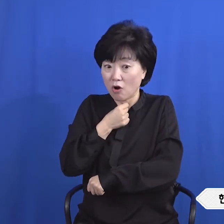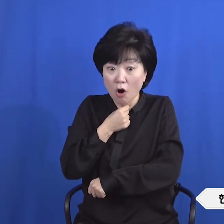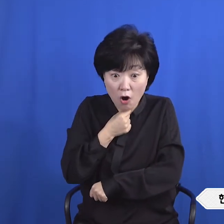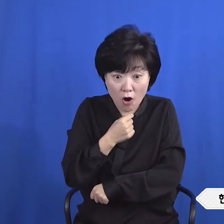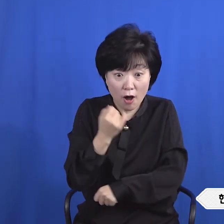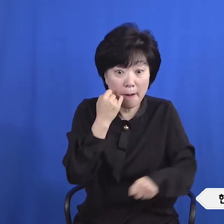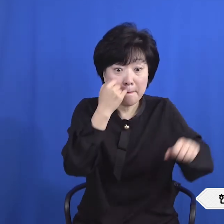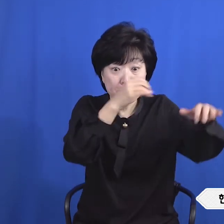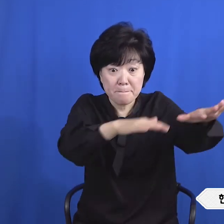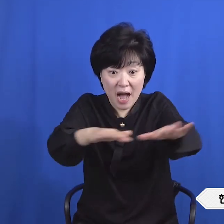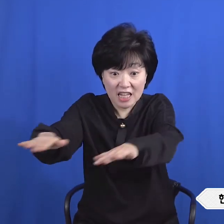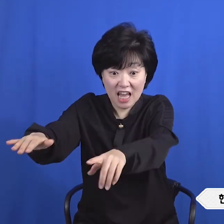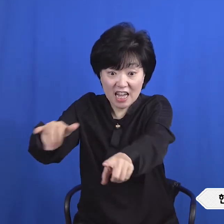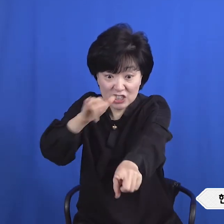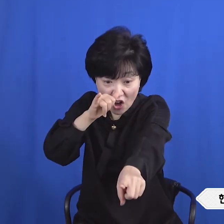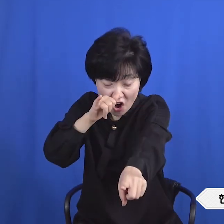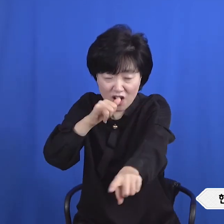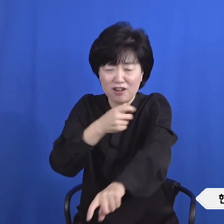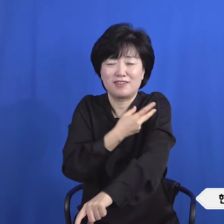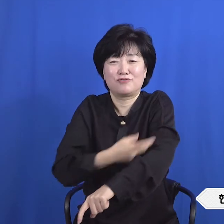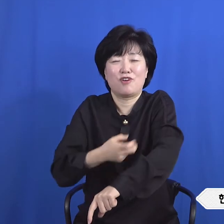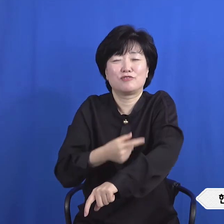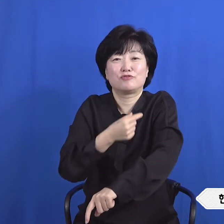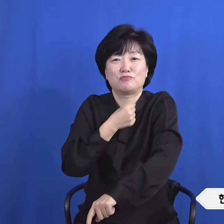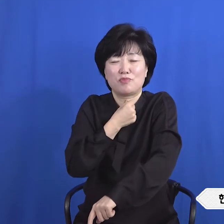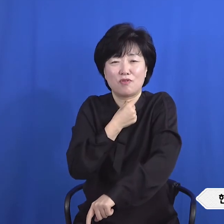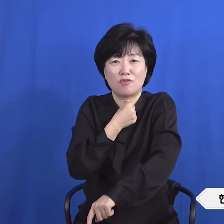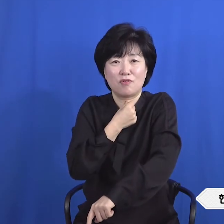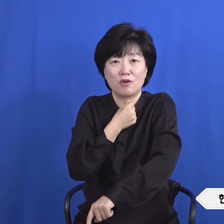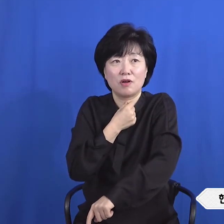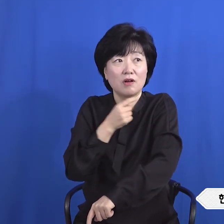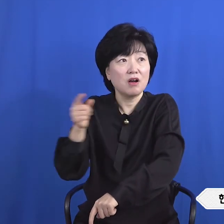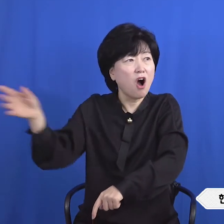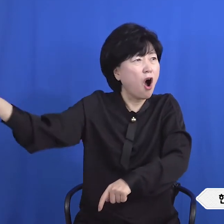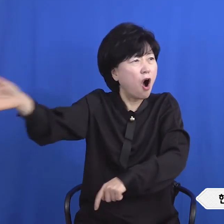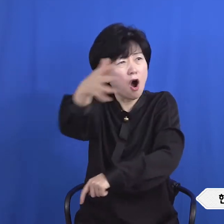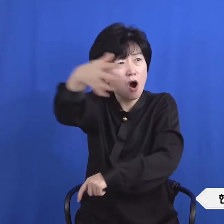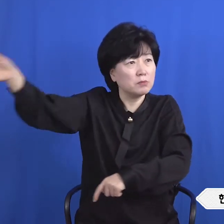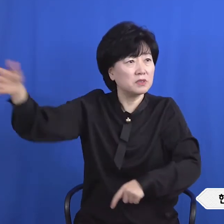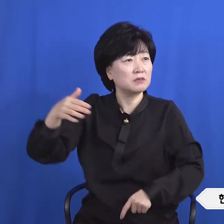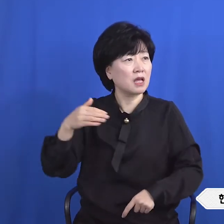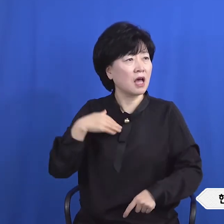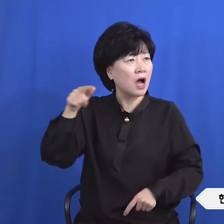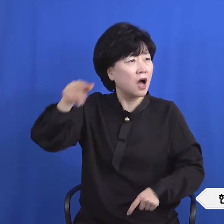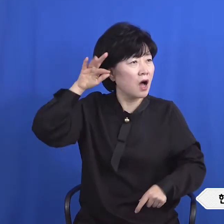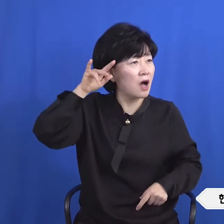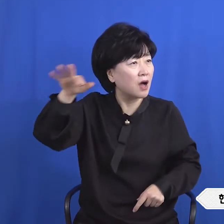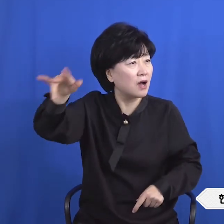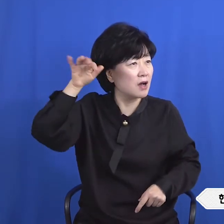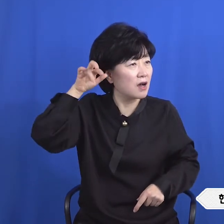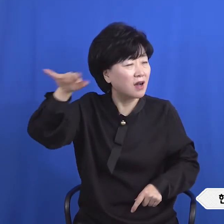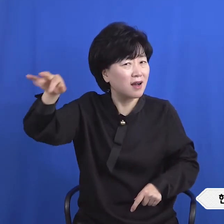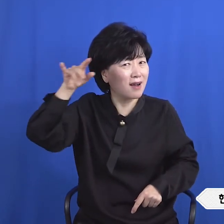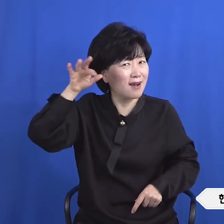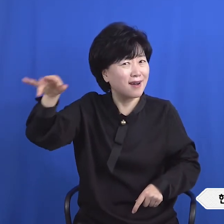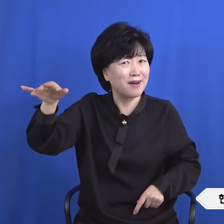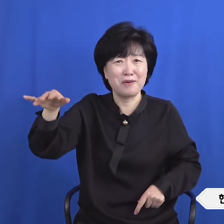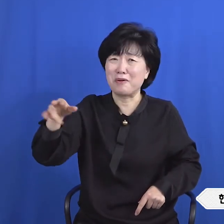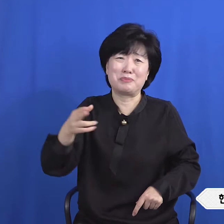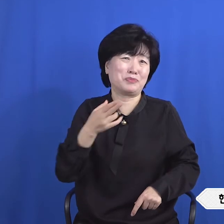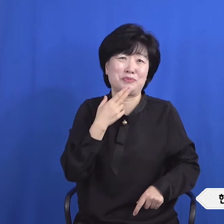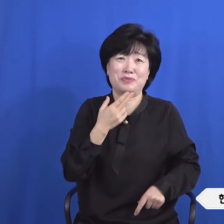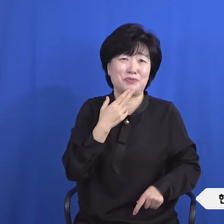때문입니다. 인간은 존재하지도 않는 것을 그리워하는 법은 없습니다. 그래서 누구나가 다